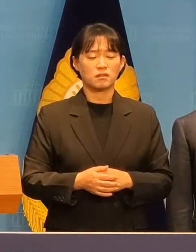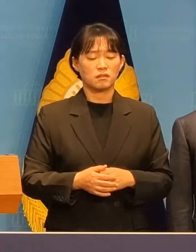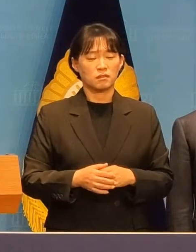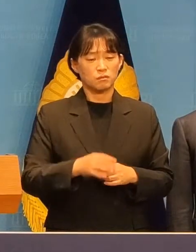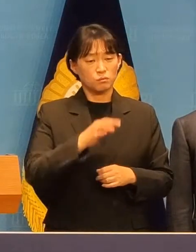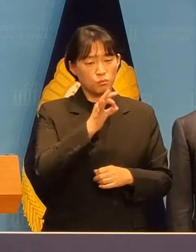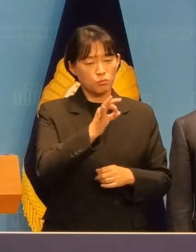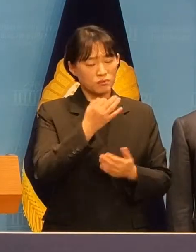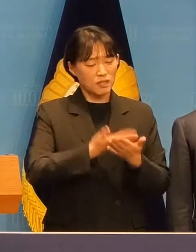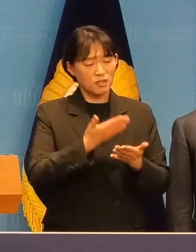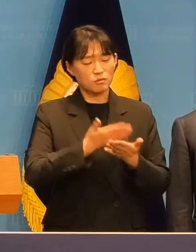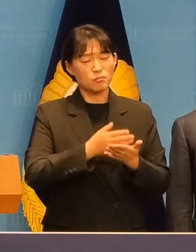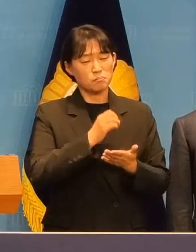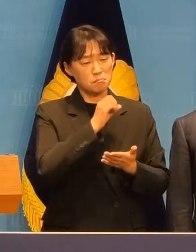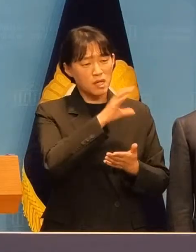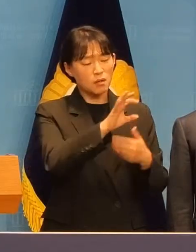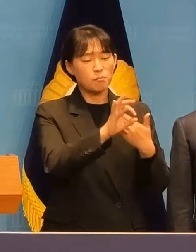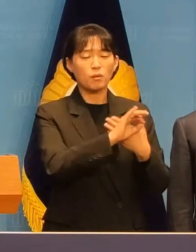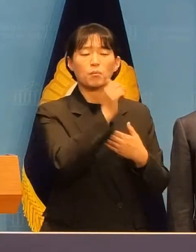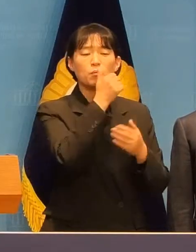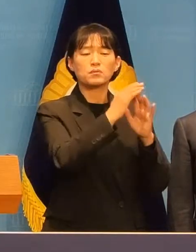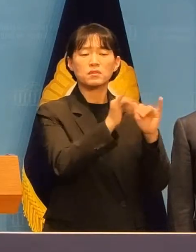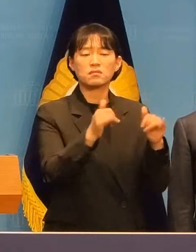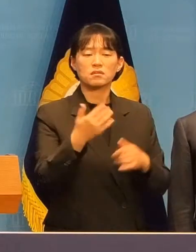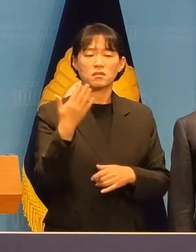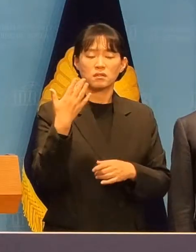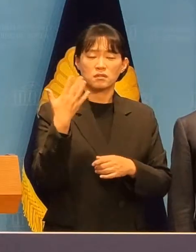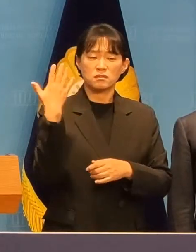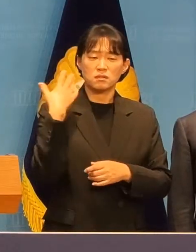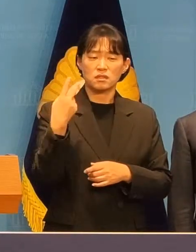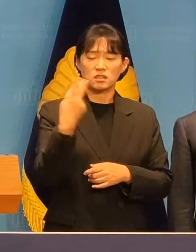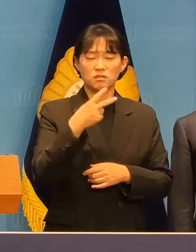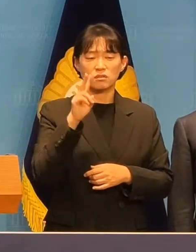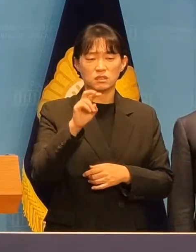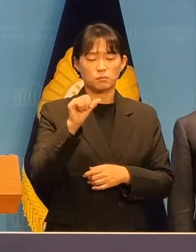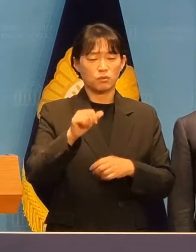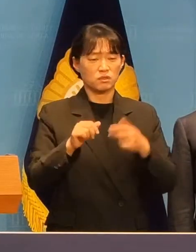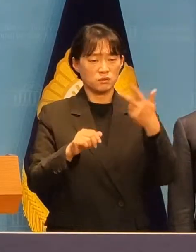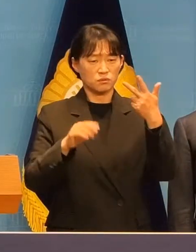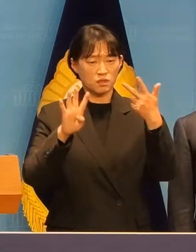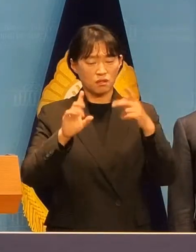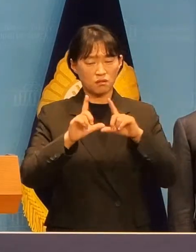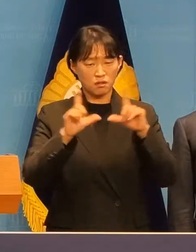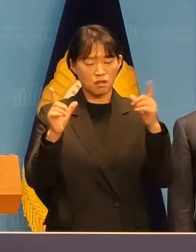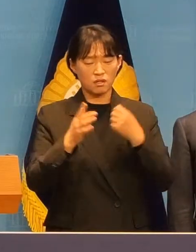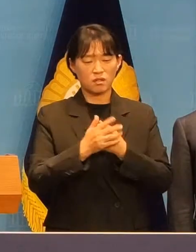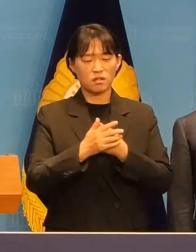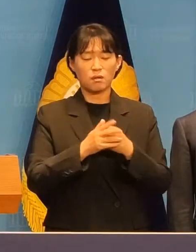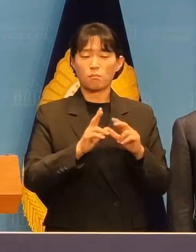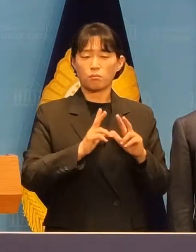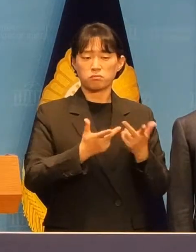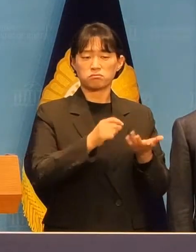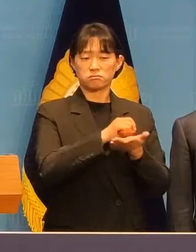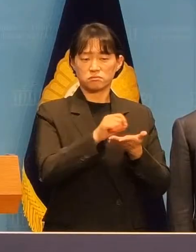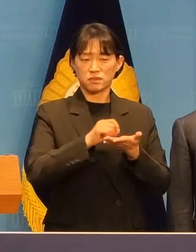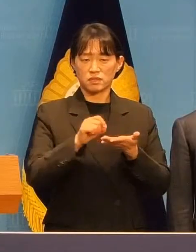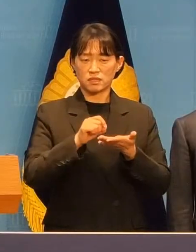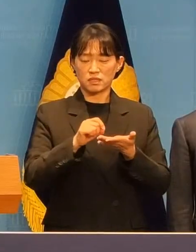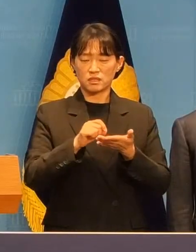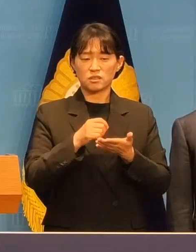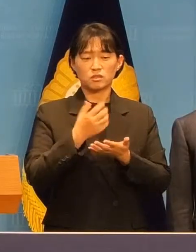미지급액을 요구하는 유족에게 A 변호사는 지난 2025년 7월 4일 자신이 작성한